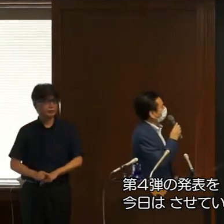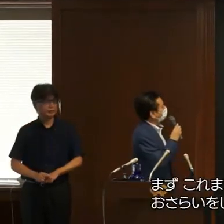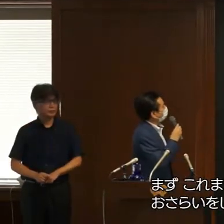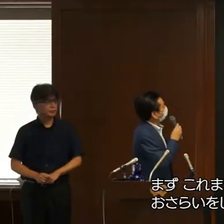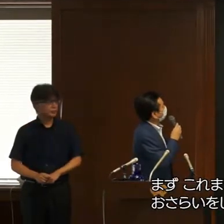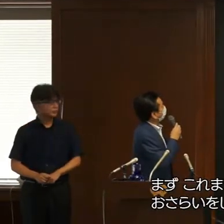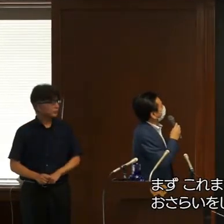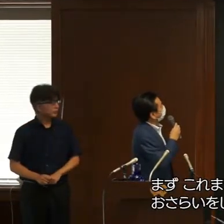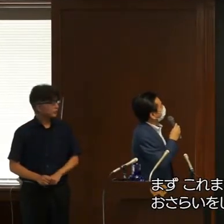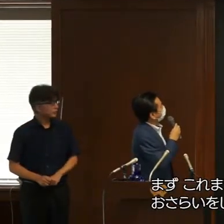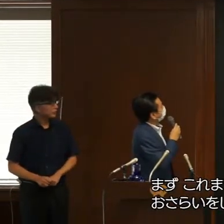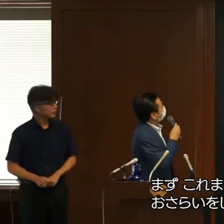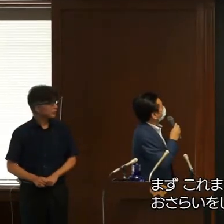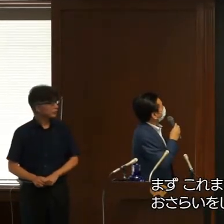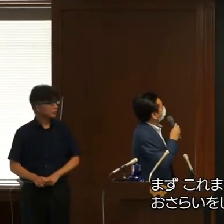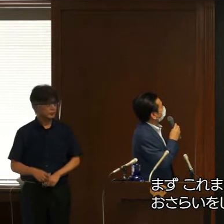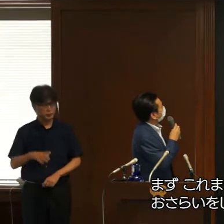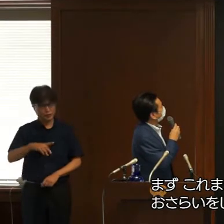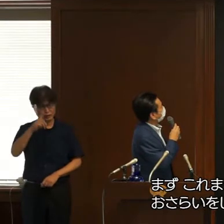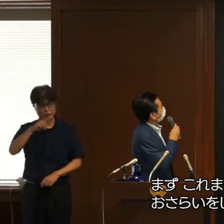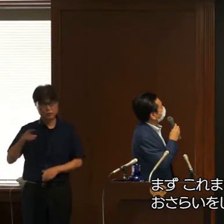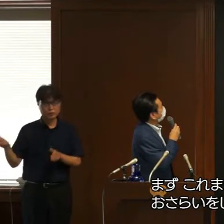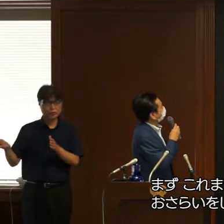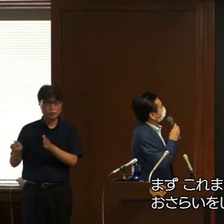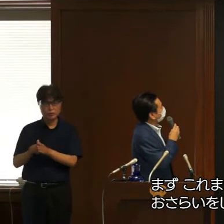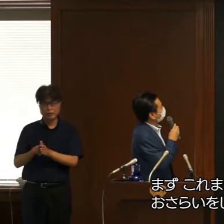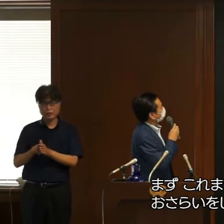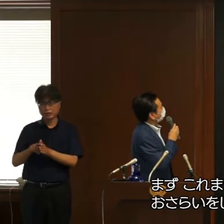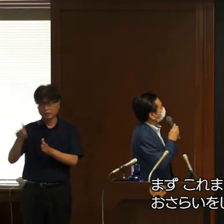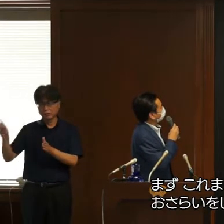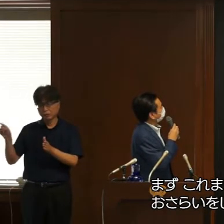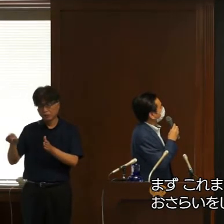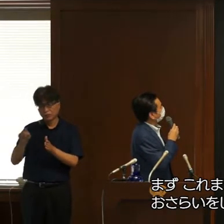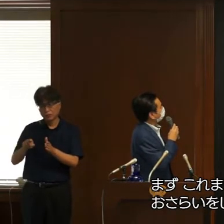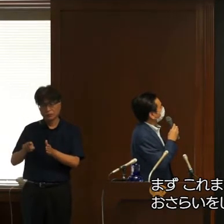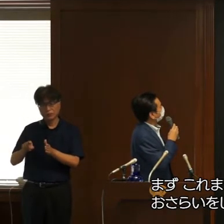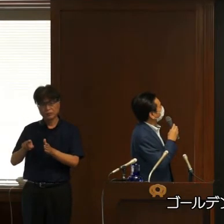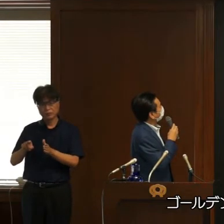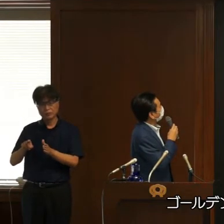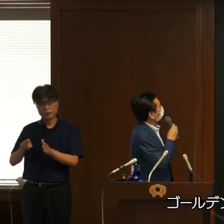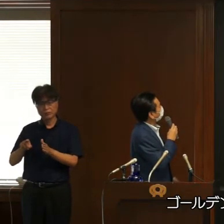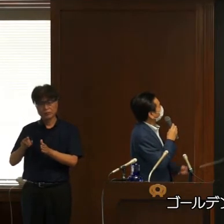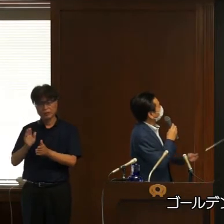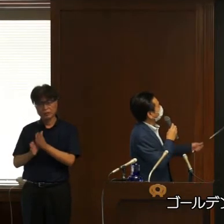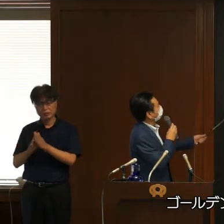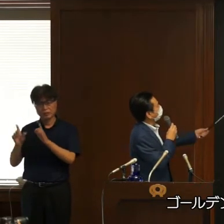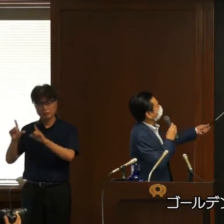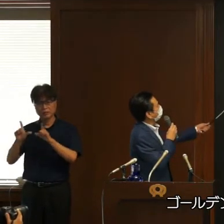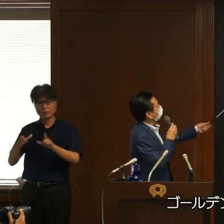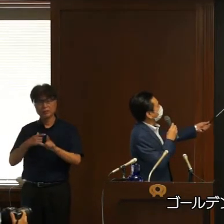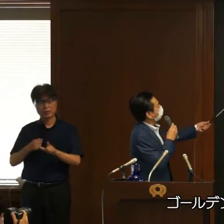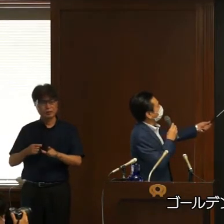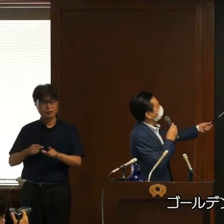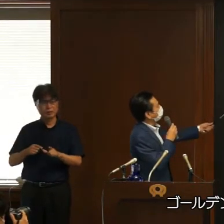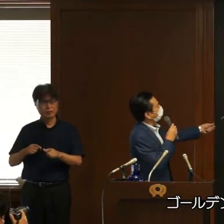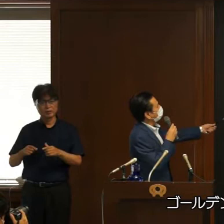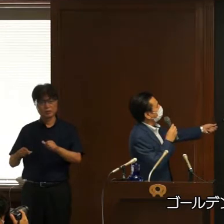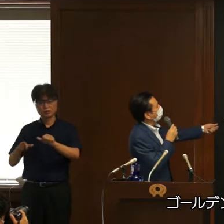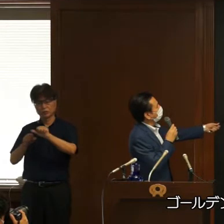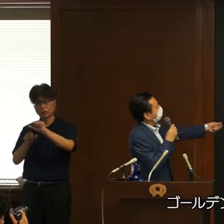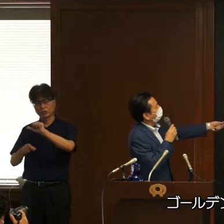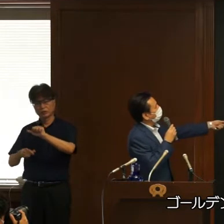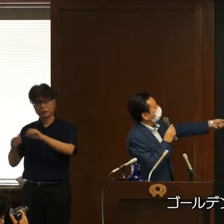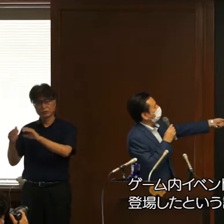はい、まずこれまでの展開についておさらいをしたいと思いますが、ゴールデンウィークの間